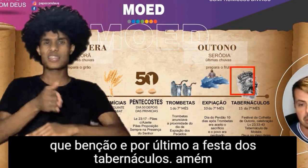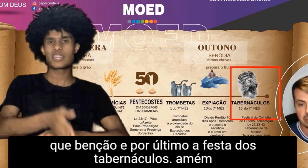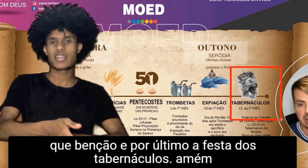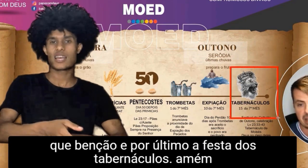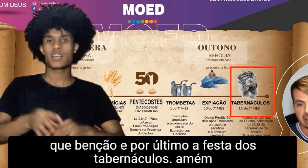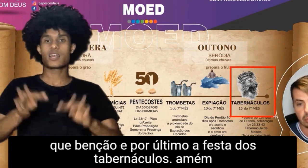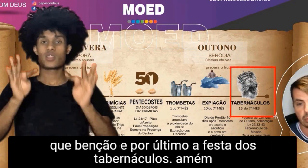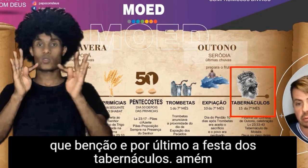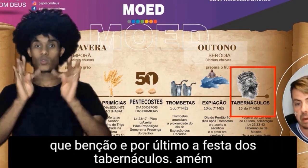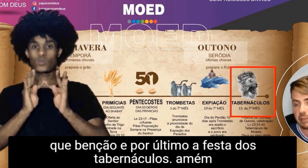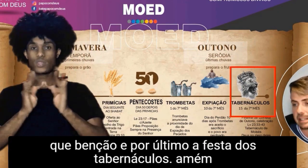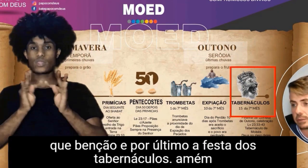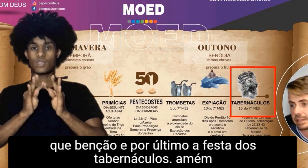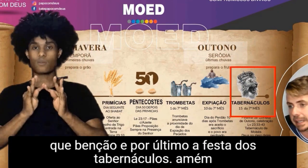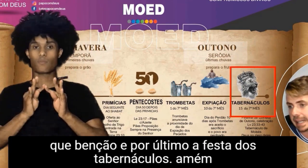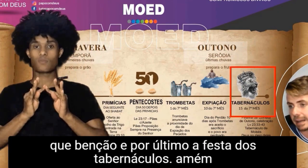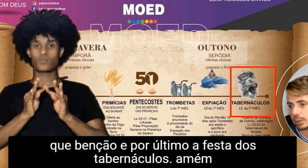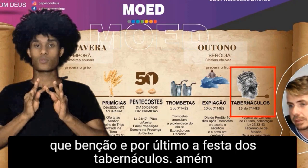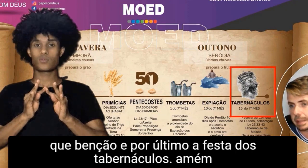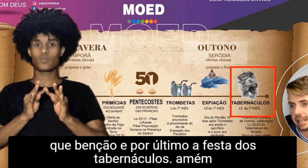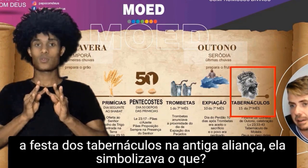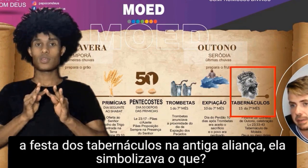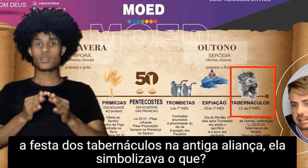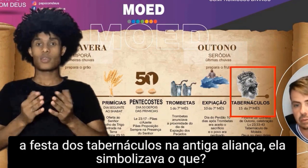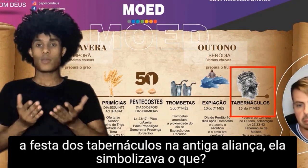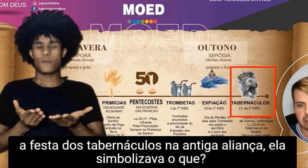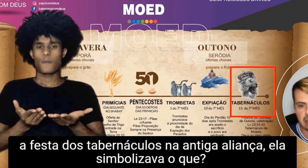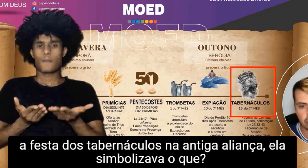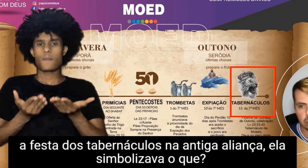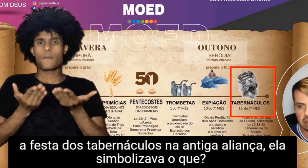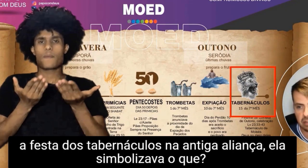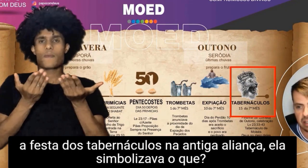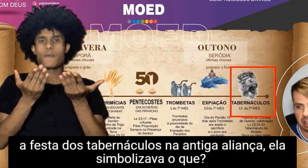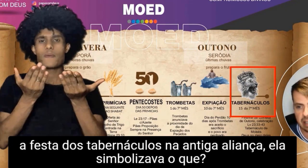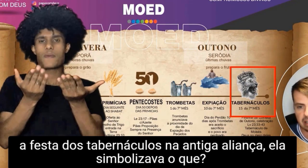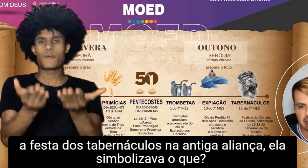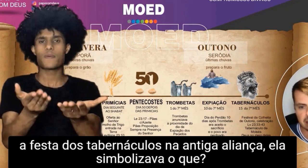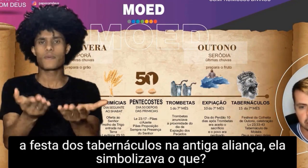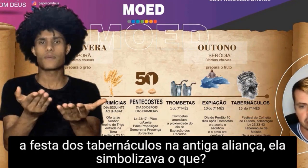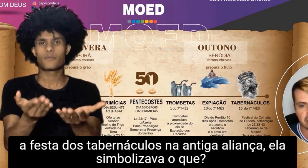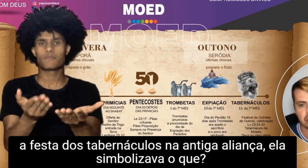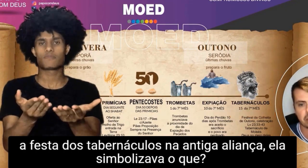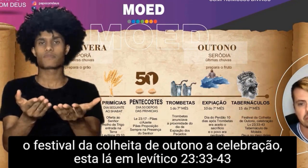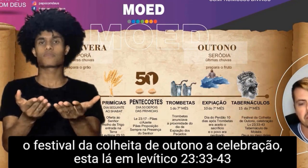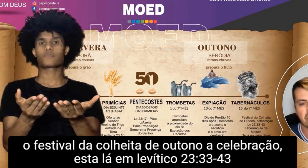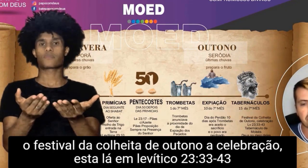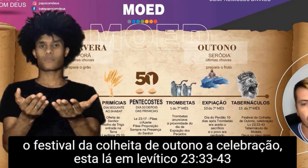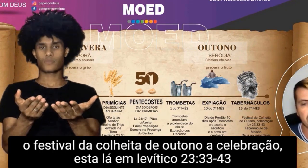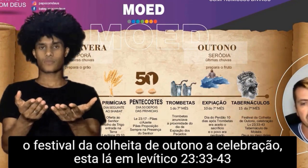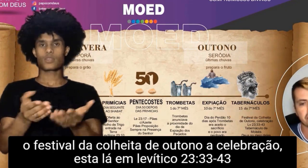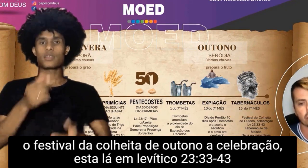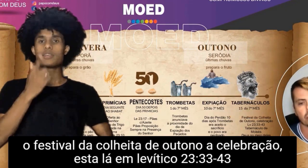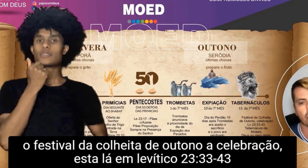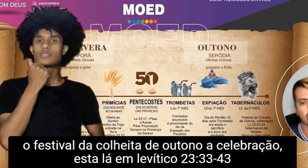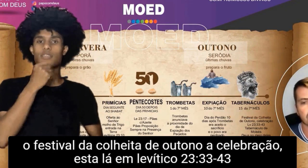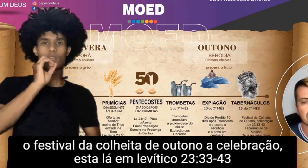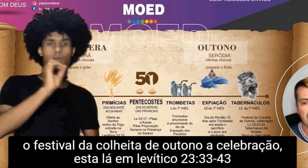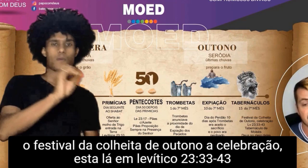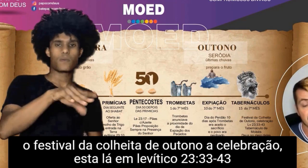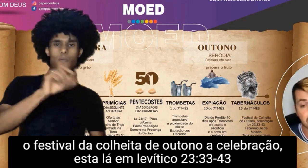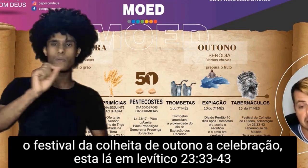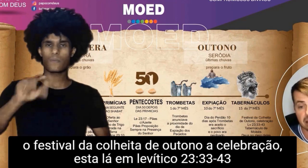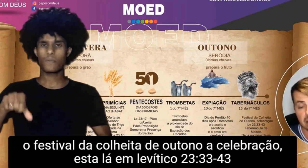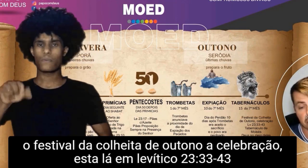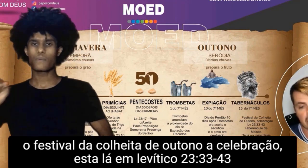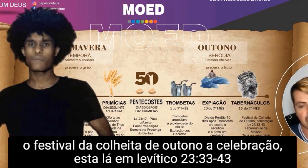bênção. E por último, a festa dos tabernáculos, amém? A festa dos tabernáculos na antiga aliança, ela simbolizava o quê? O festival da colheita de outono,